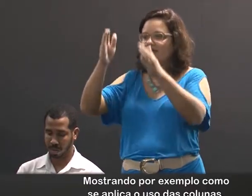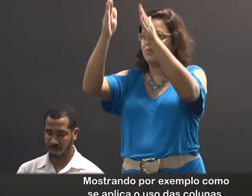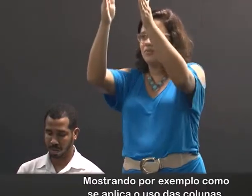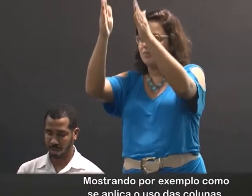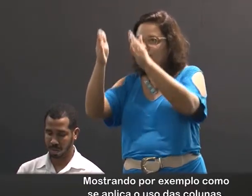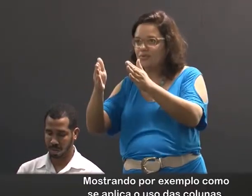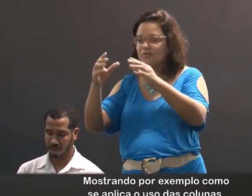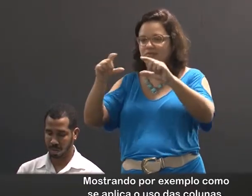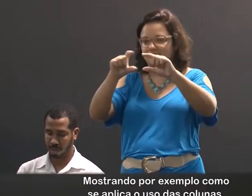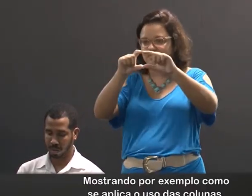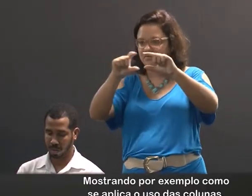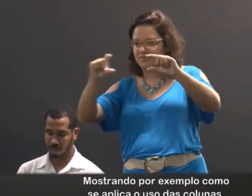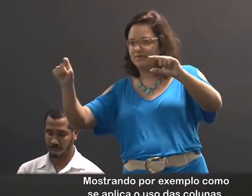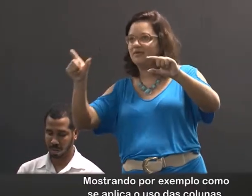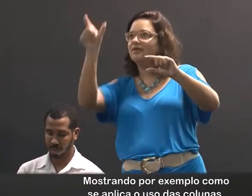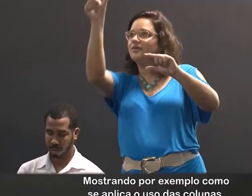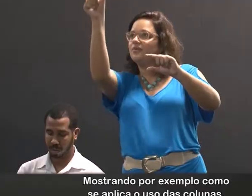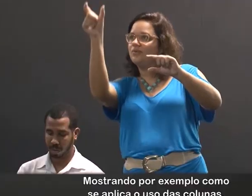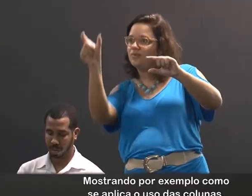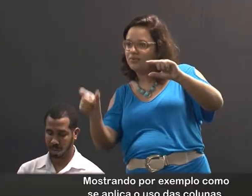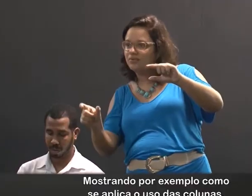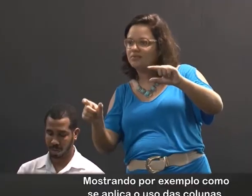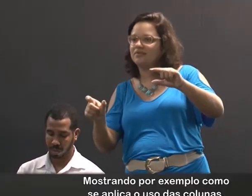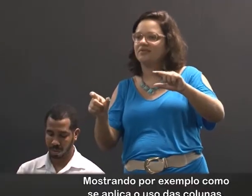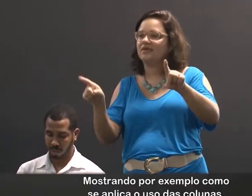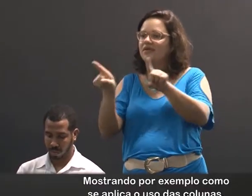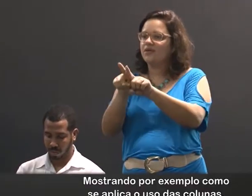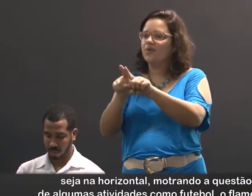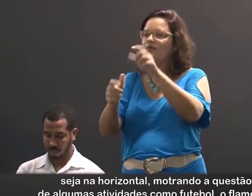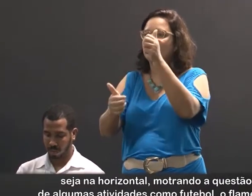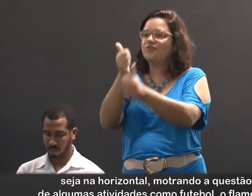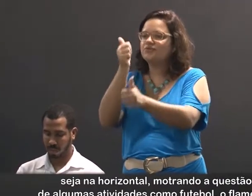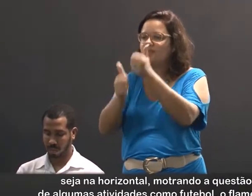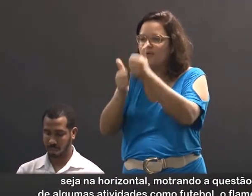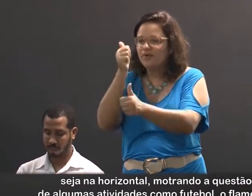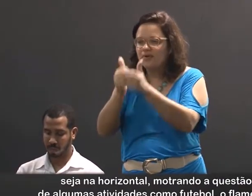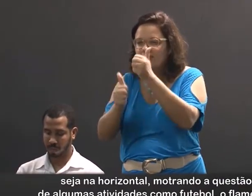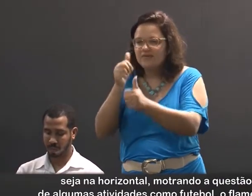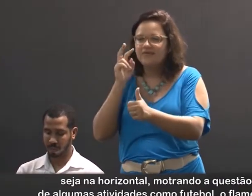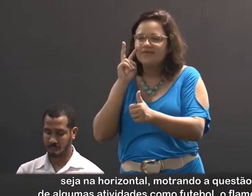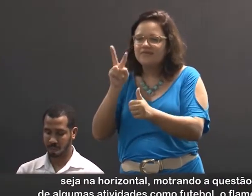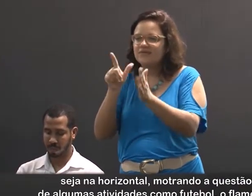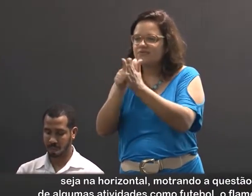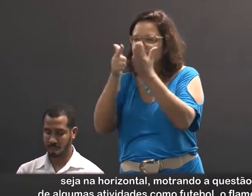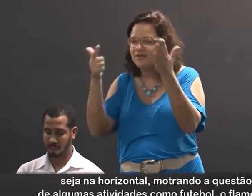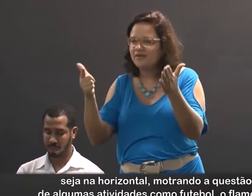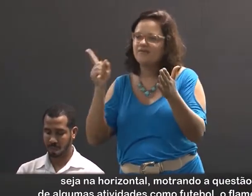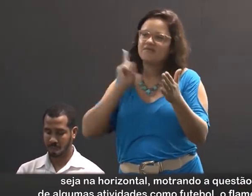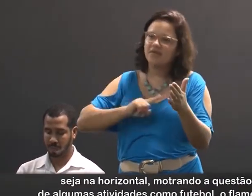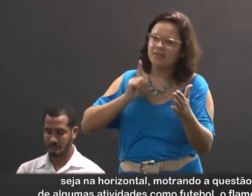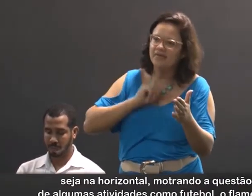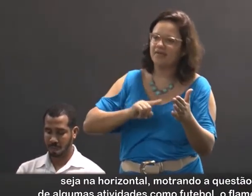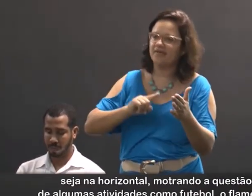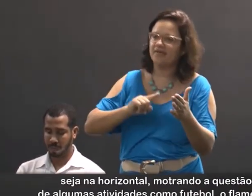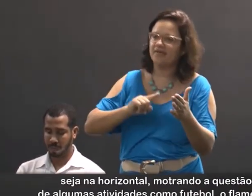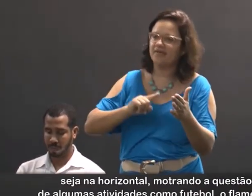Mostrando, por exemplo, como se aplica o uso das colunas, por exemplo, na horizontal, querendo mostrar também a questão de algumas atividades,